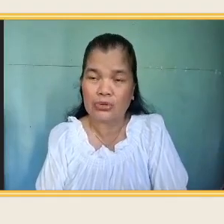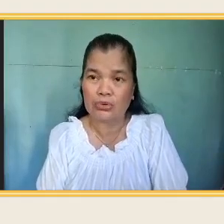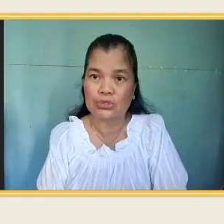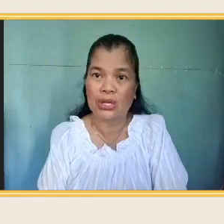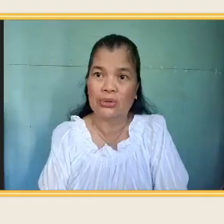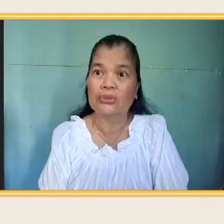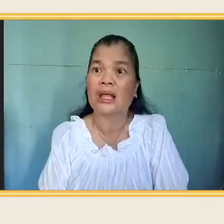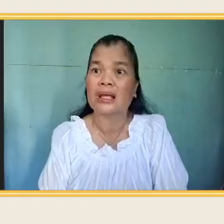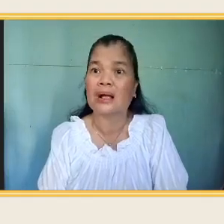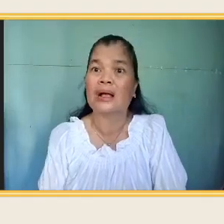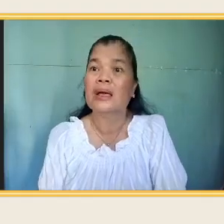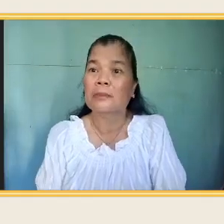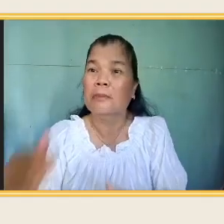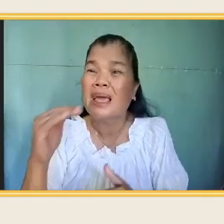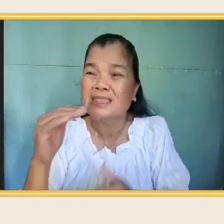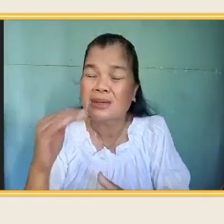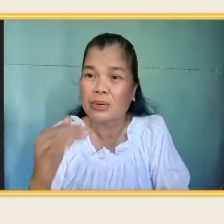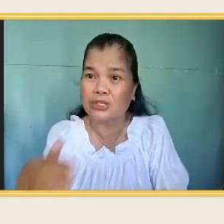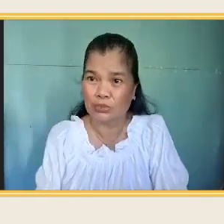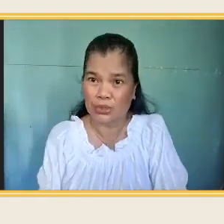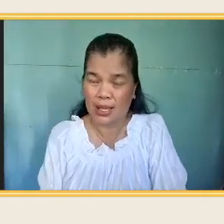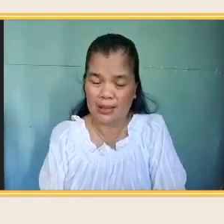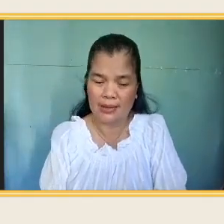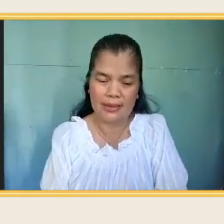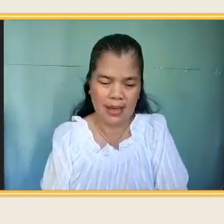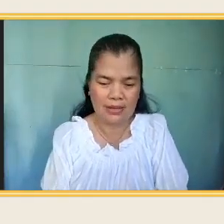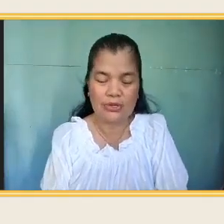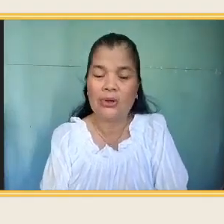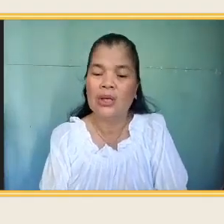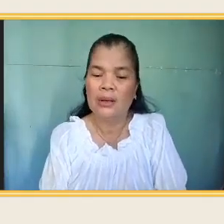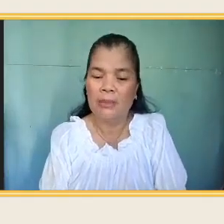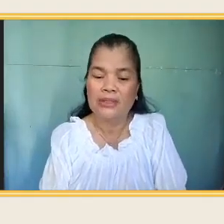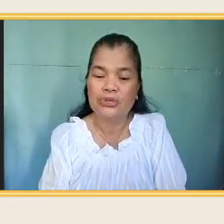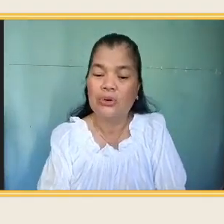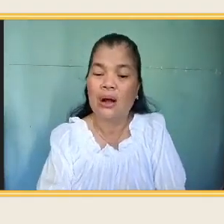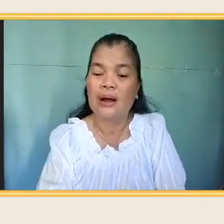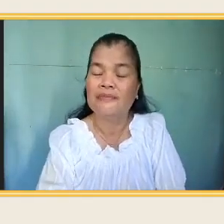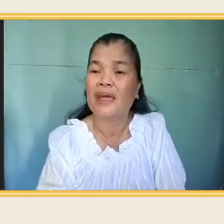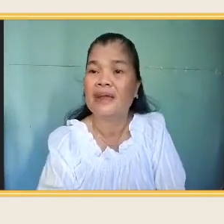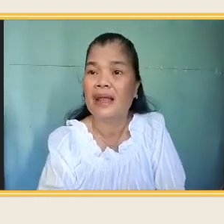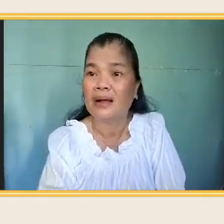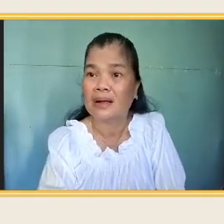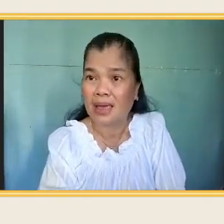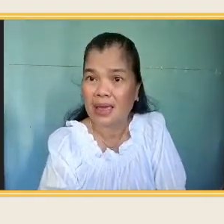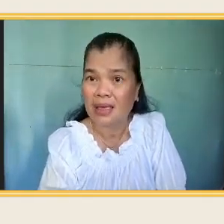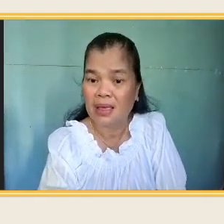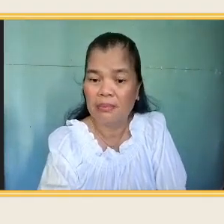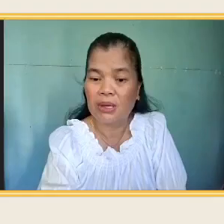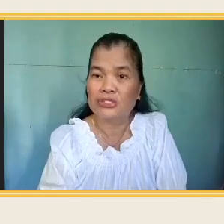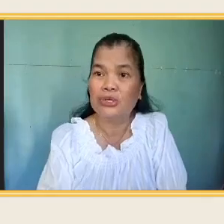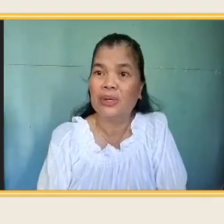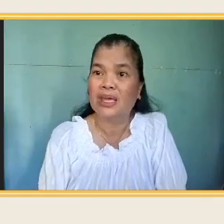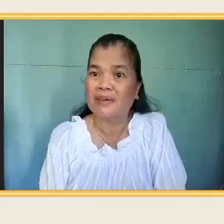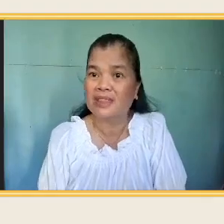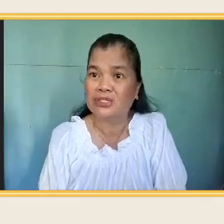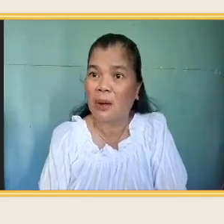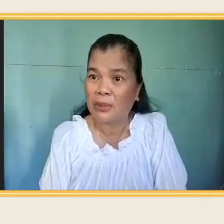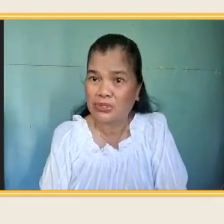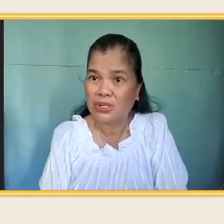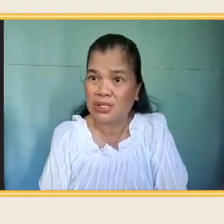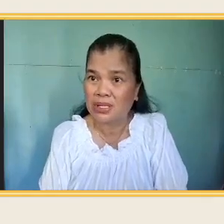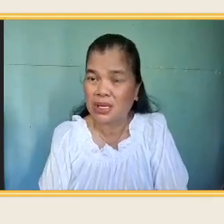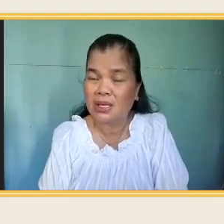kung na ituturo sa inyo, yung talagang basic words muna. Okay? So, but you are very lucky because you were given